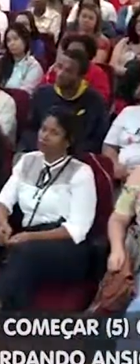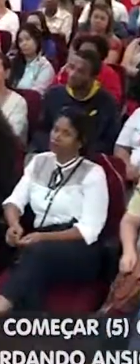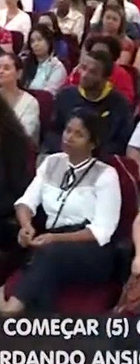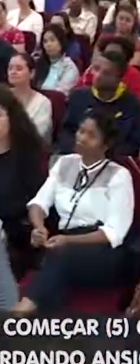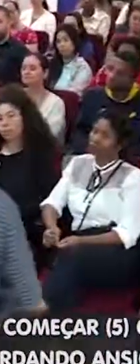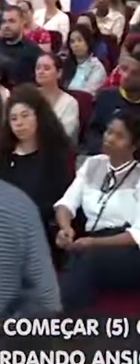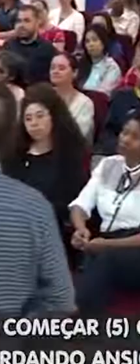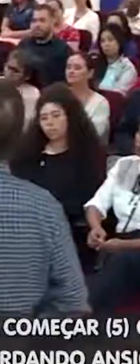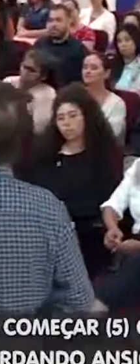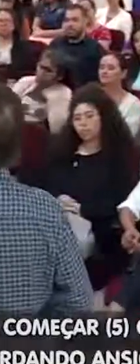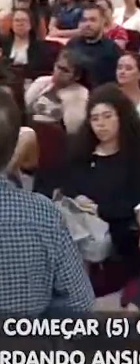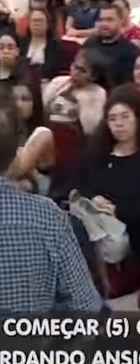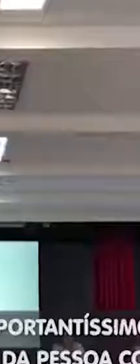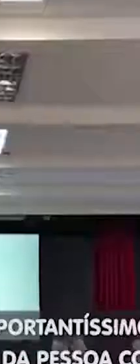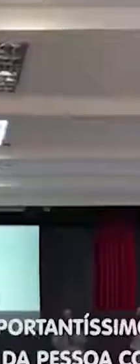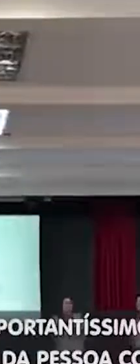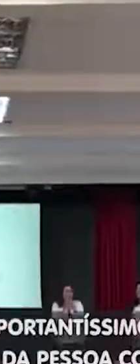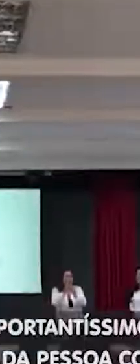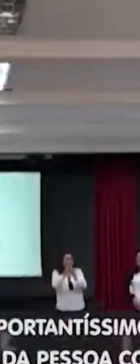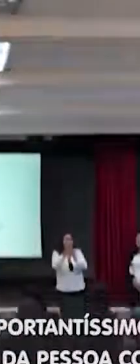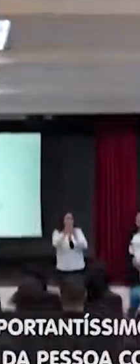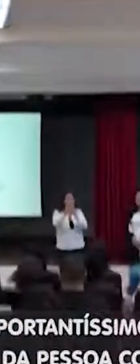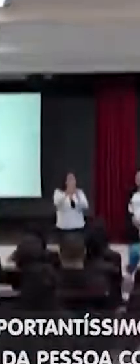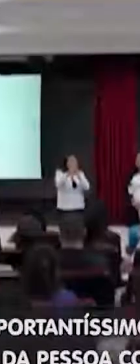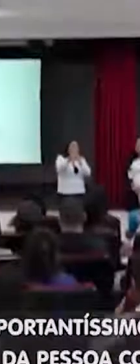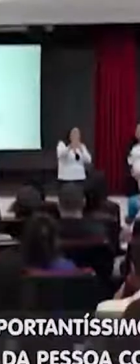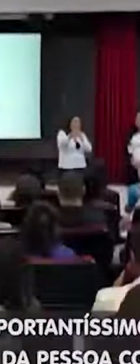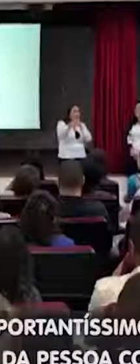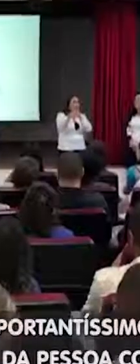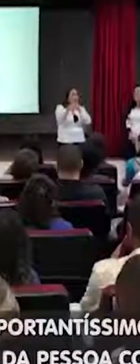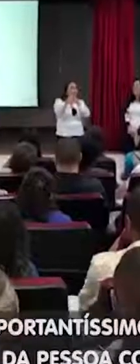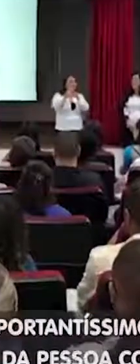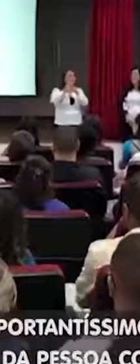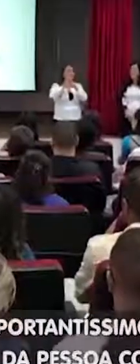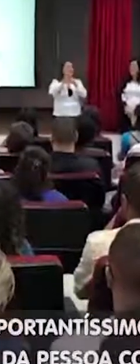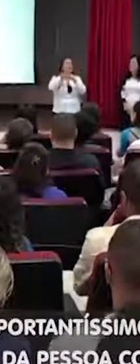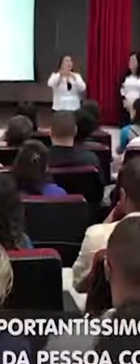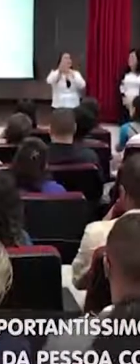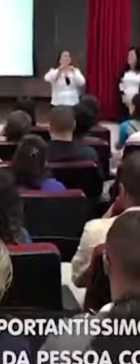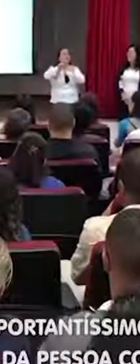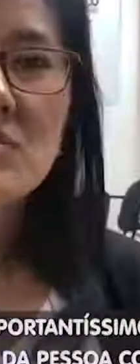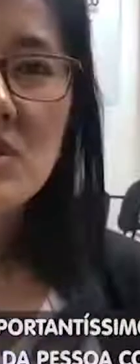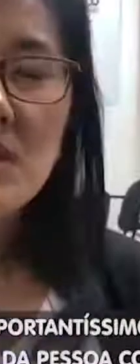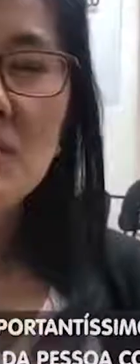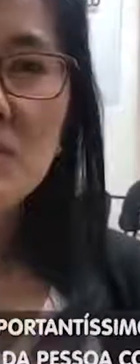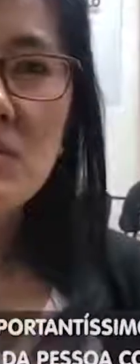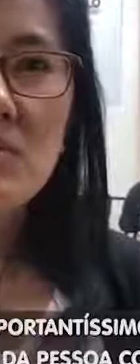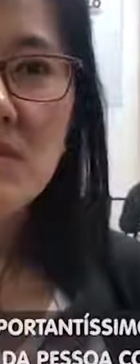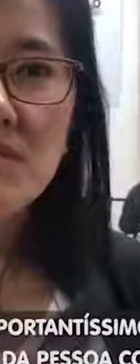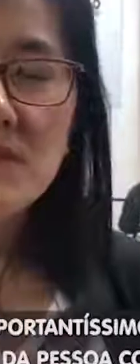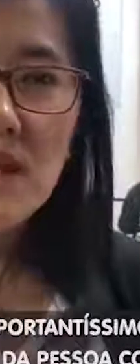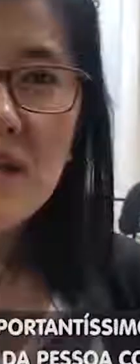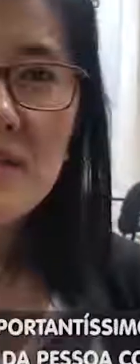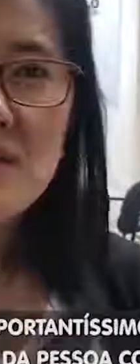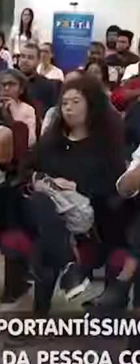aguardando ansioso. E aí é um curso importantíssimo para a Secretaria do Direito da Pessoa com Deficiência,